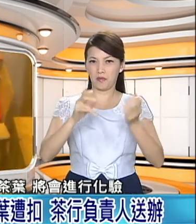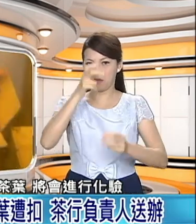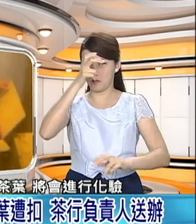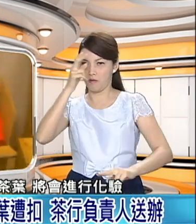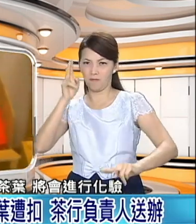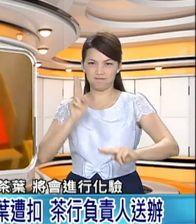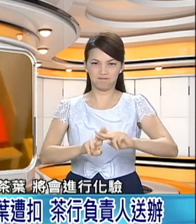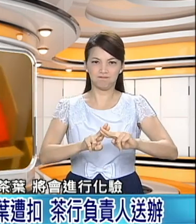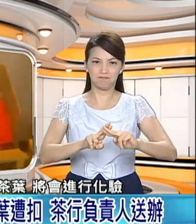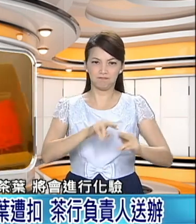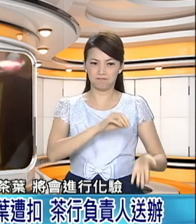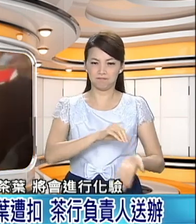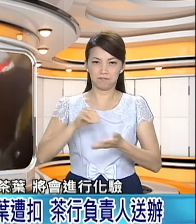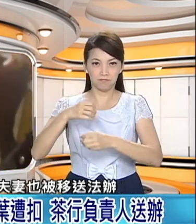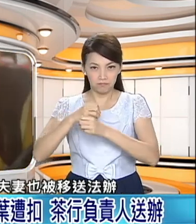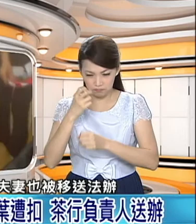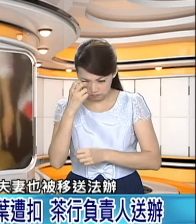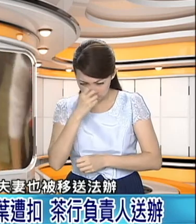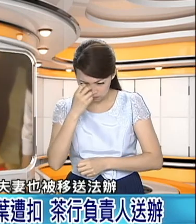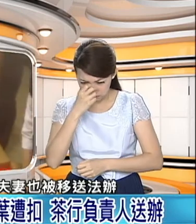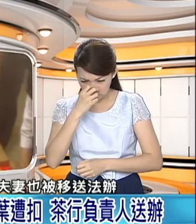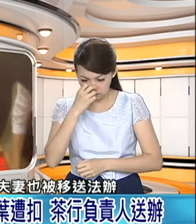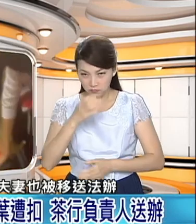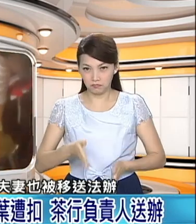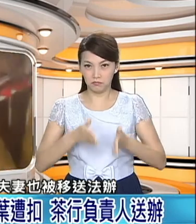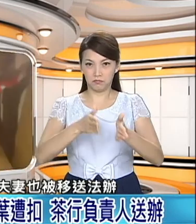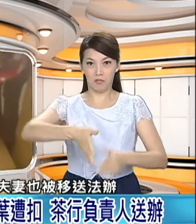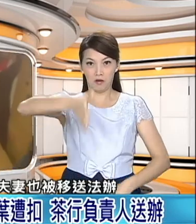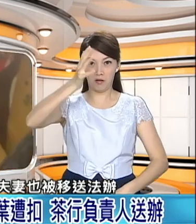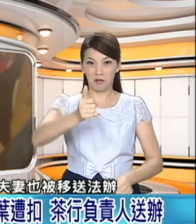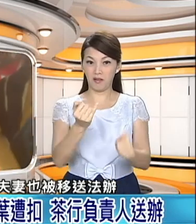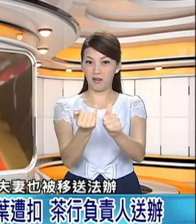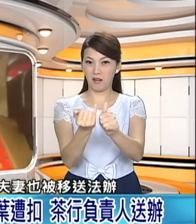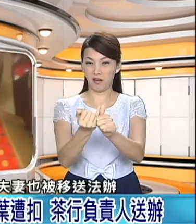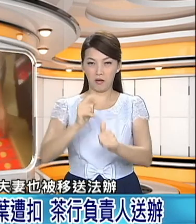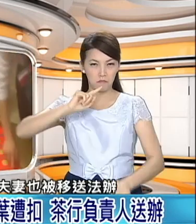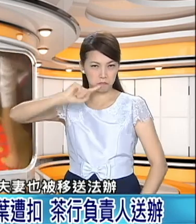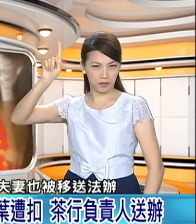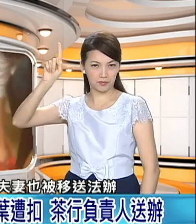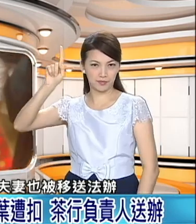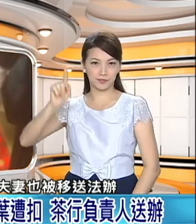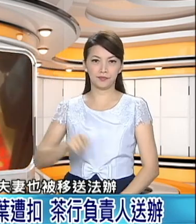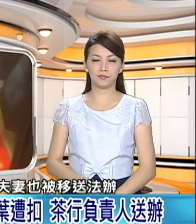验，而茶行的负责人夫妻也被移送法办。